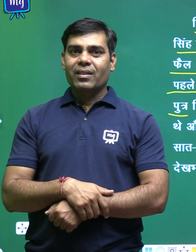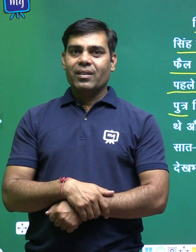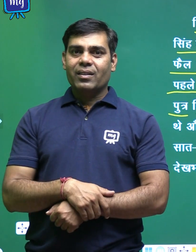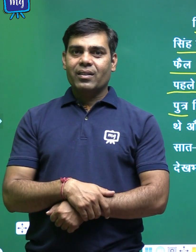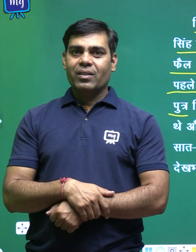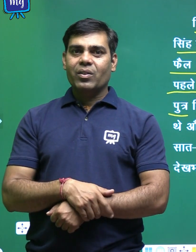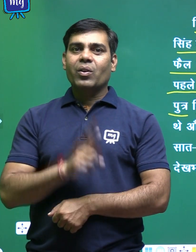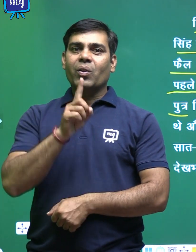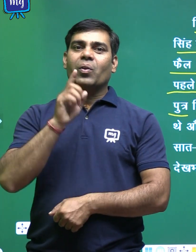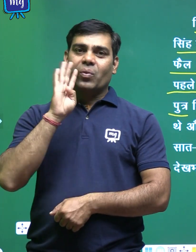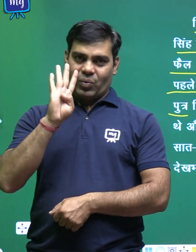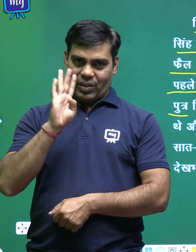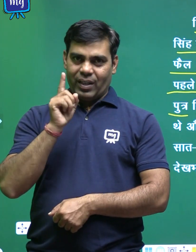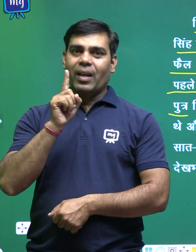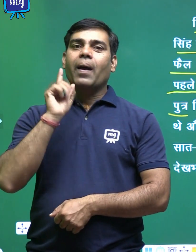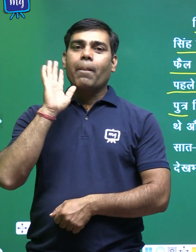14-15